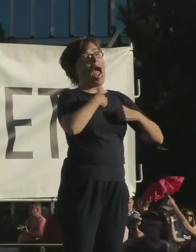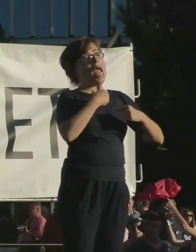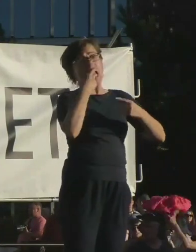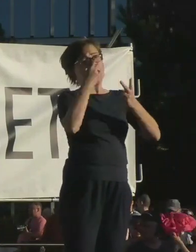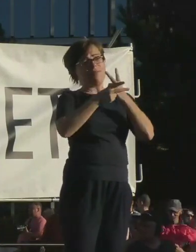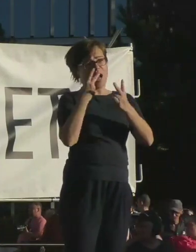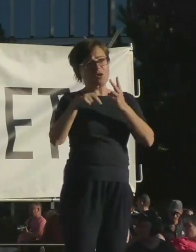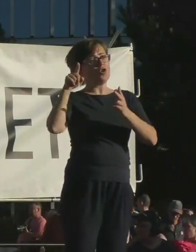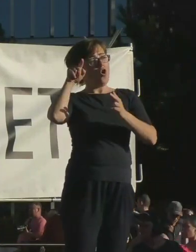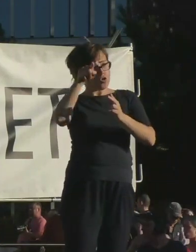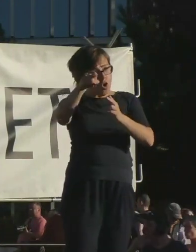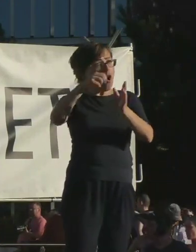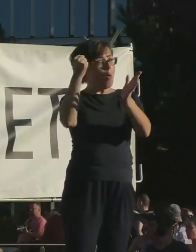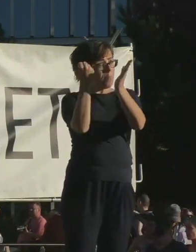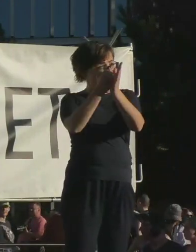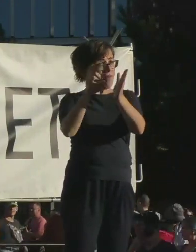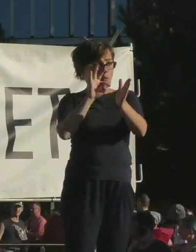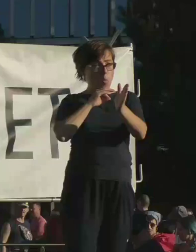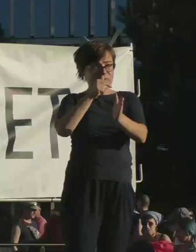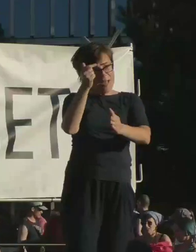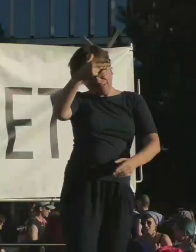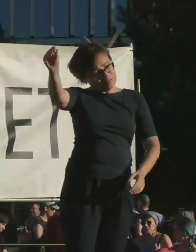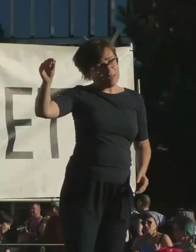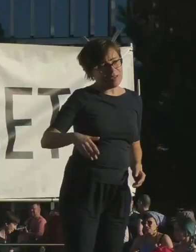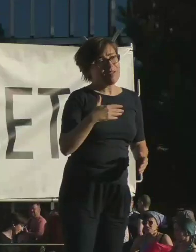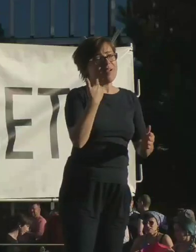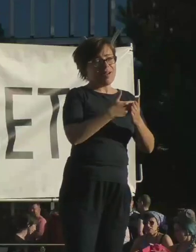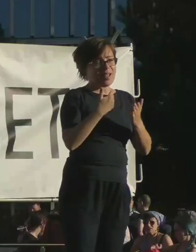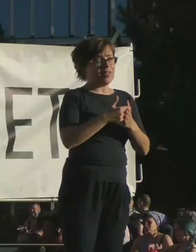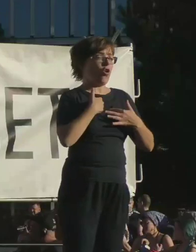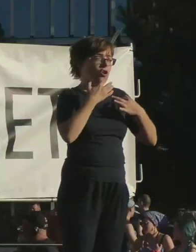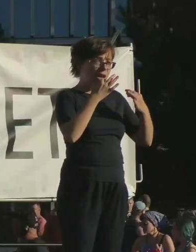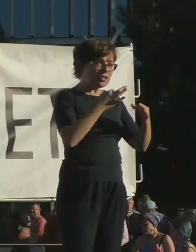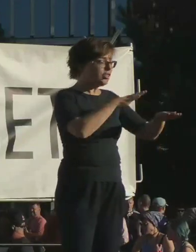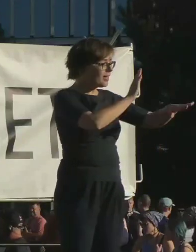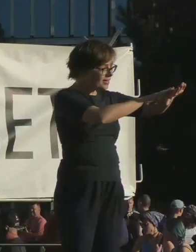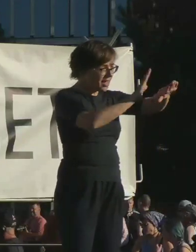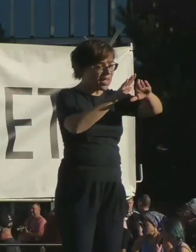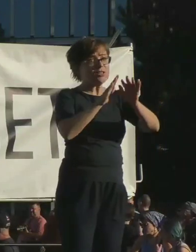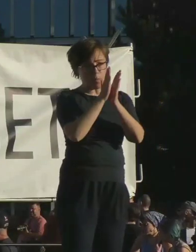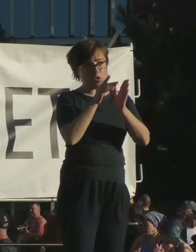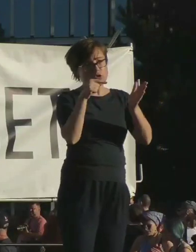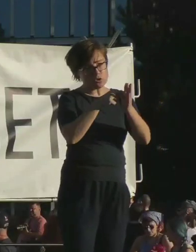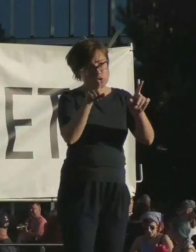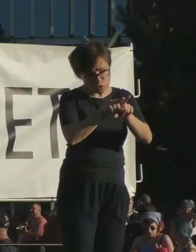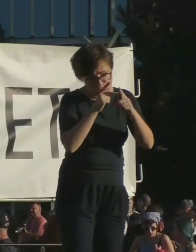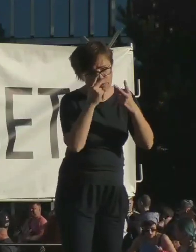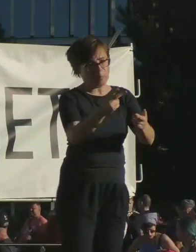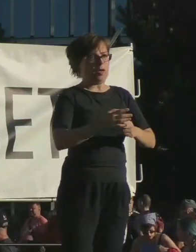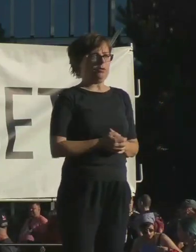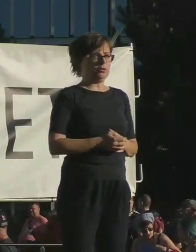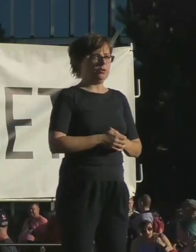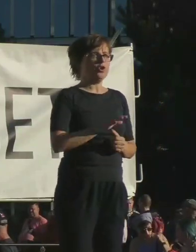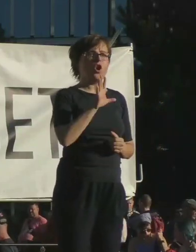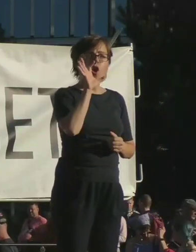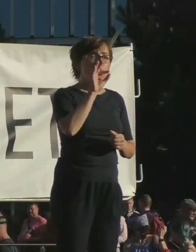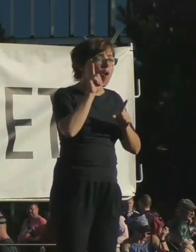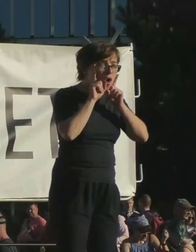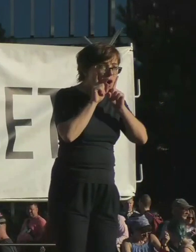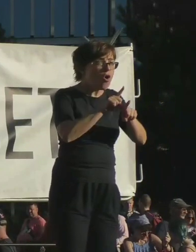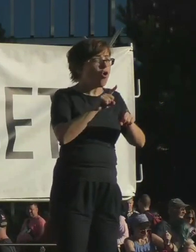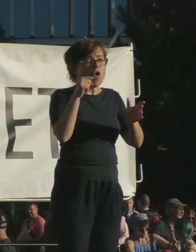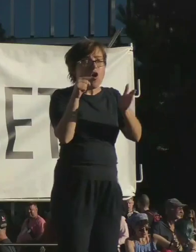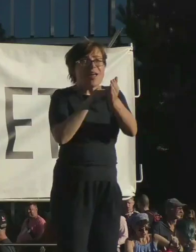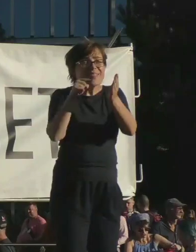my. Dlatego dzisiaj zachęcam was, żebyście też zauważyli ten aspekt, bo to totalnie nie jest